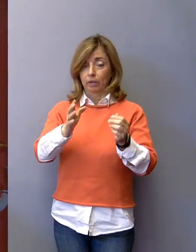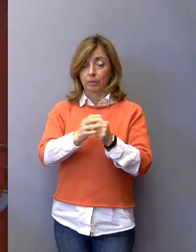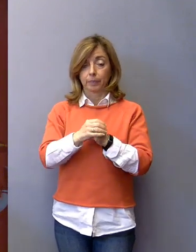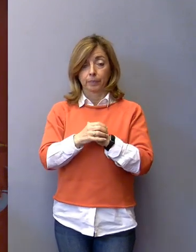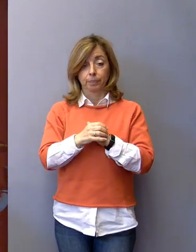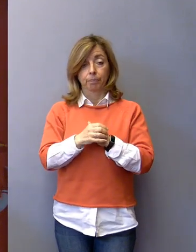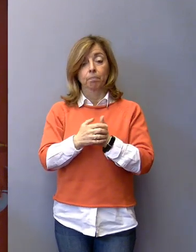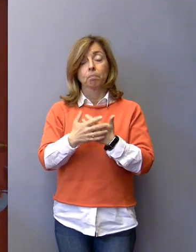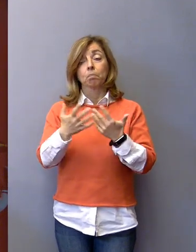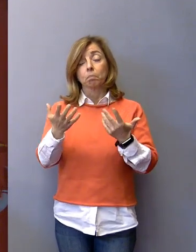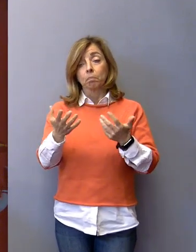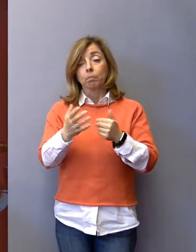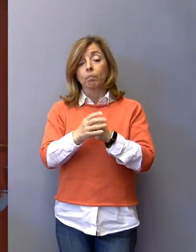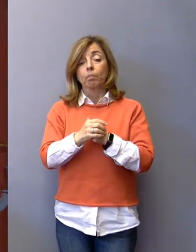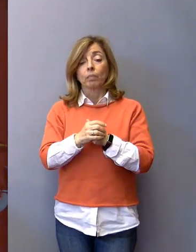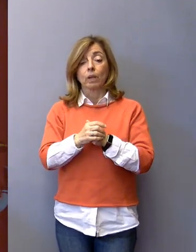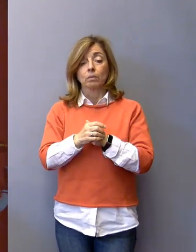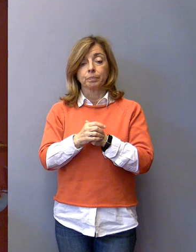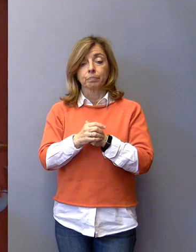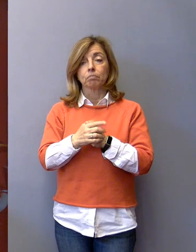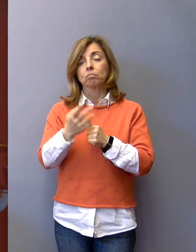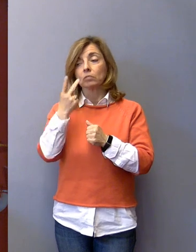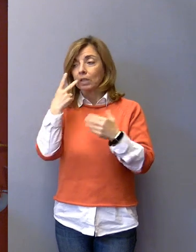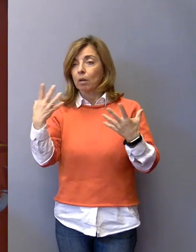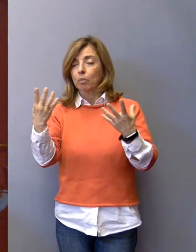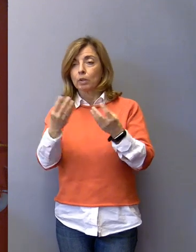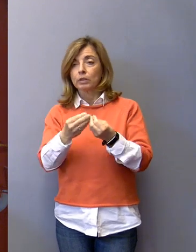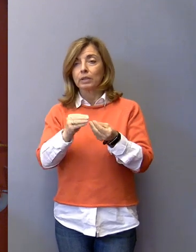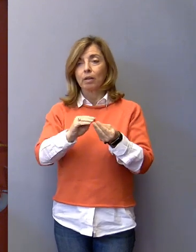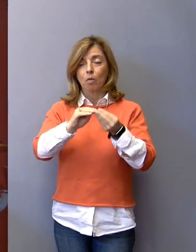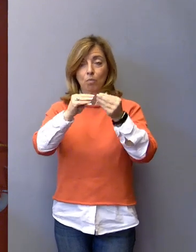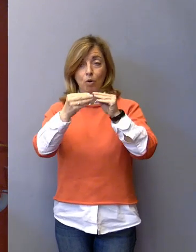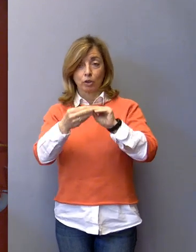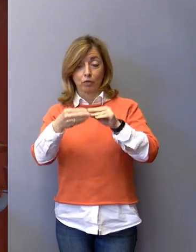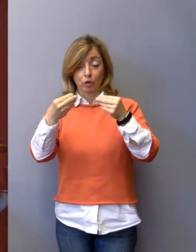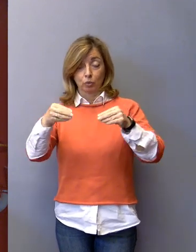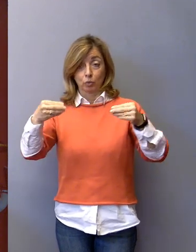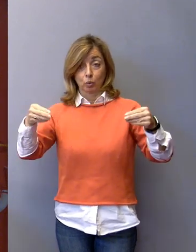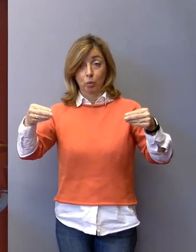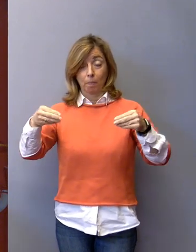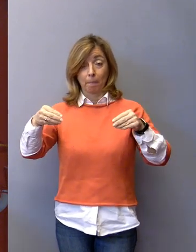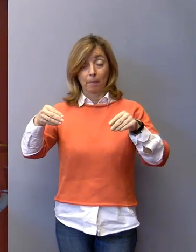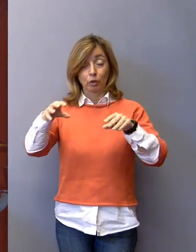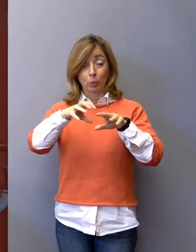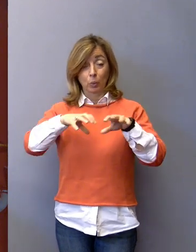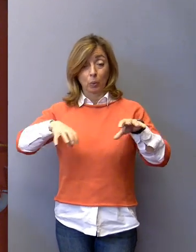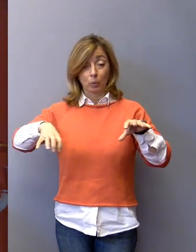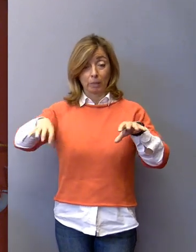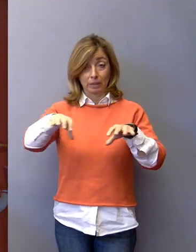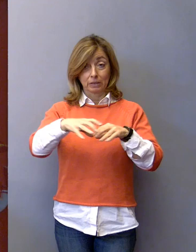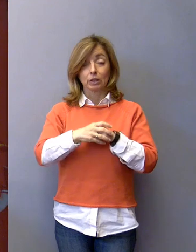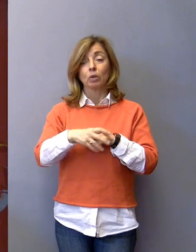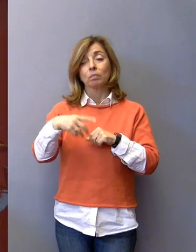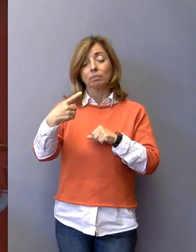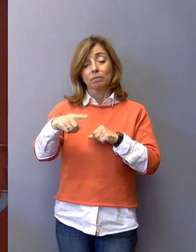insieme con la modifiche dello strumento urbanistico all'esito l'approvazione del Piano territoriale regionale quindi sarebbe da togliere